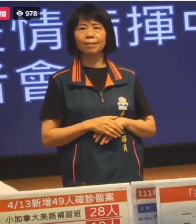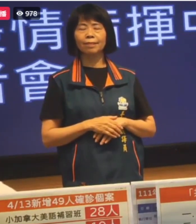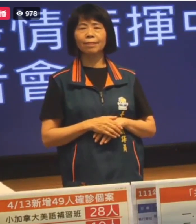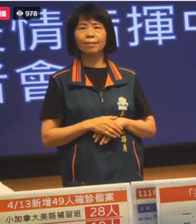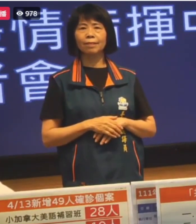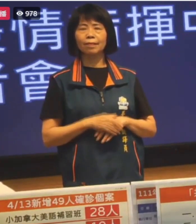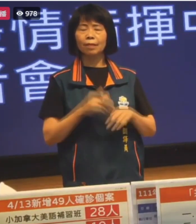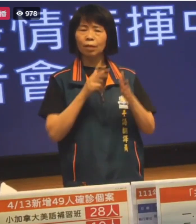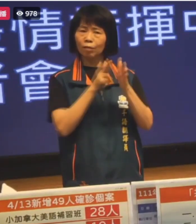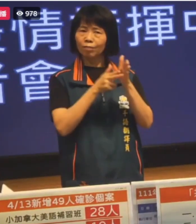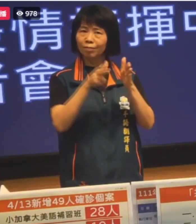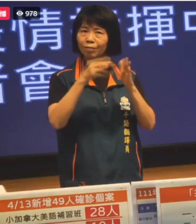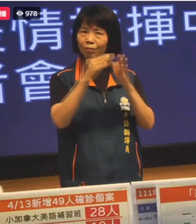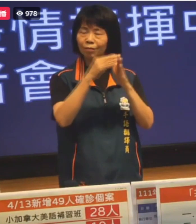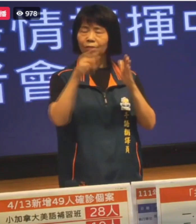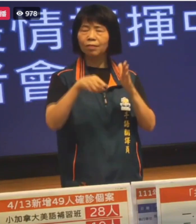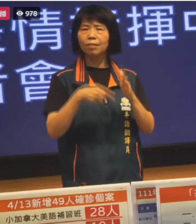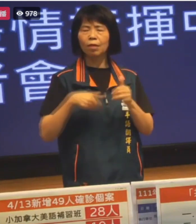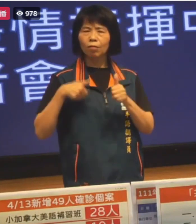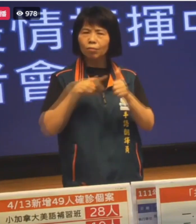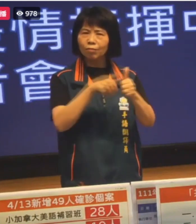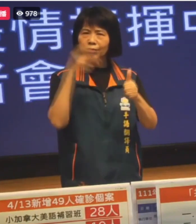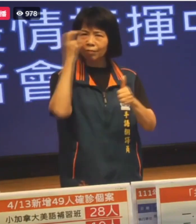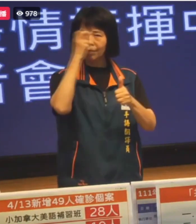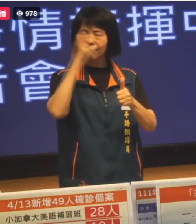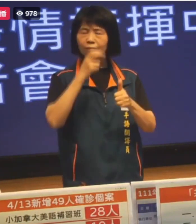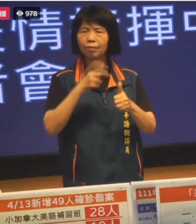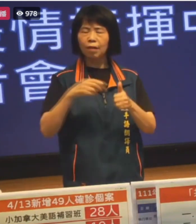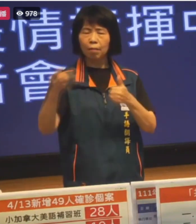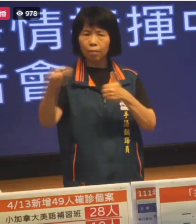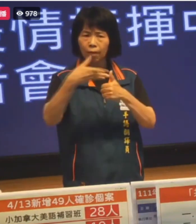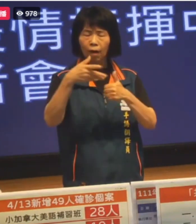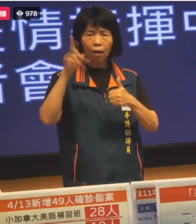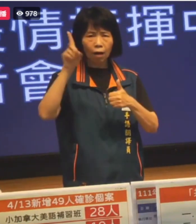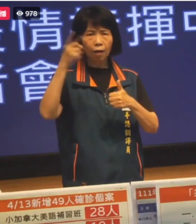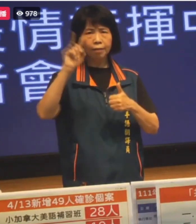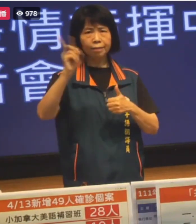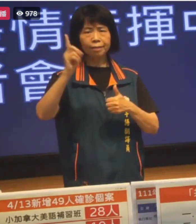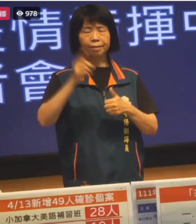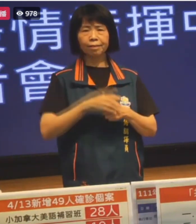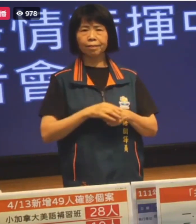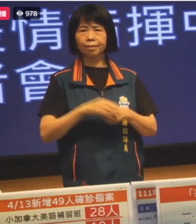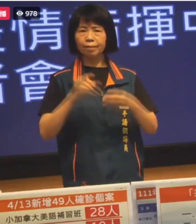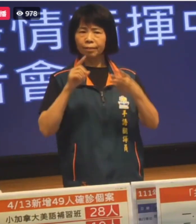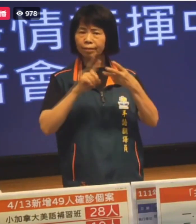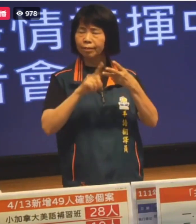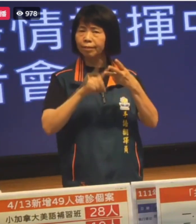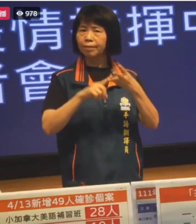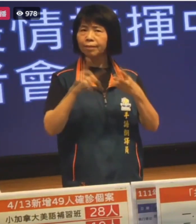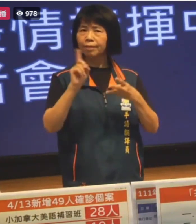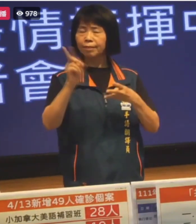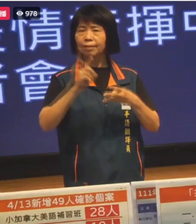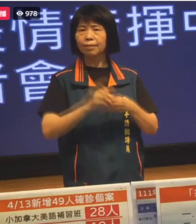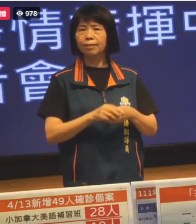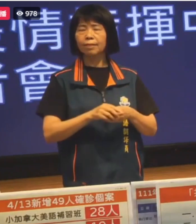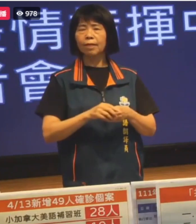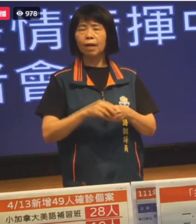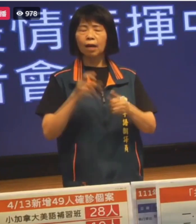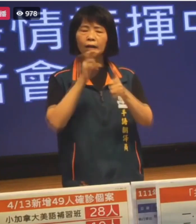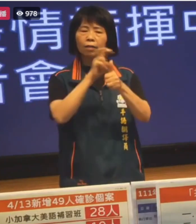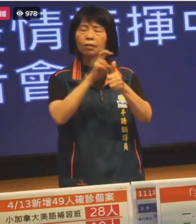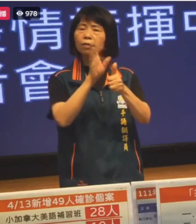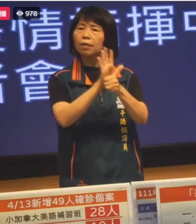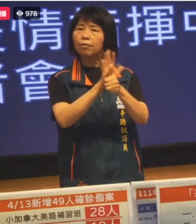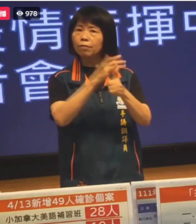玉里铁路局的部分，我们还在追踪中，啊，到底它的源头是哪里啊？那另外其中还有一个赵福源